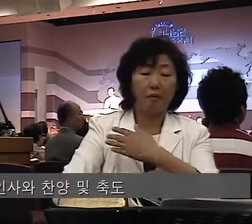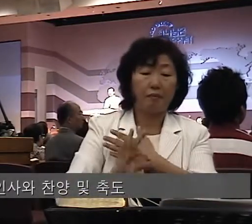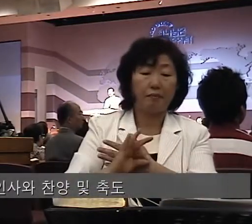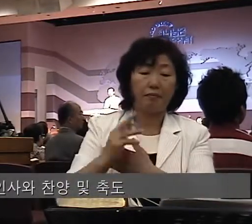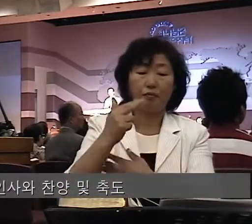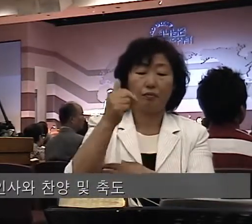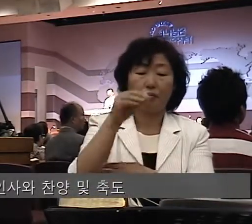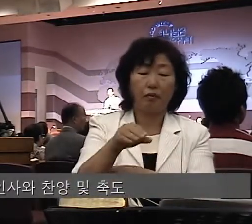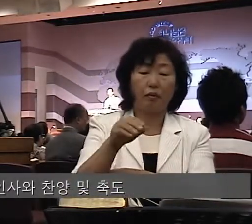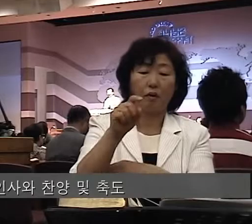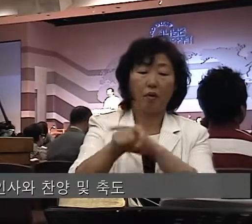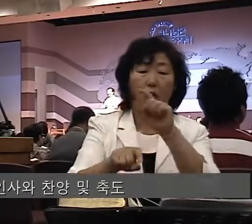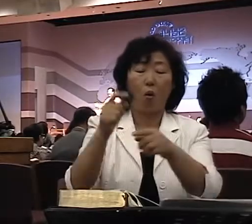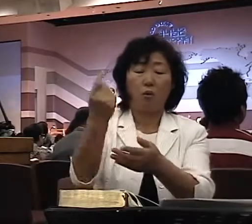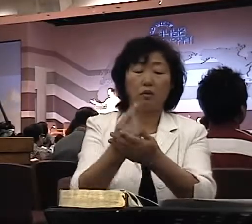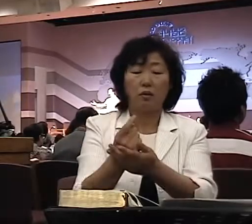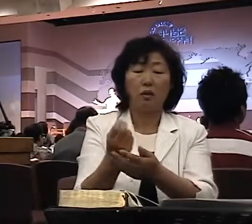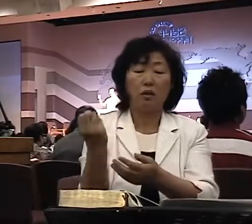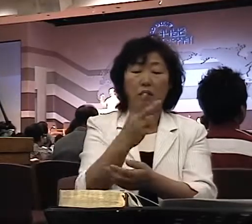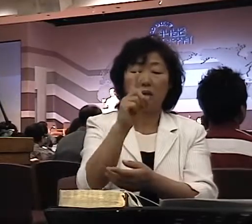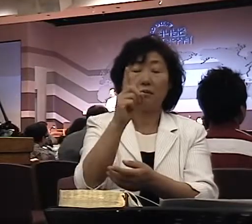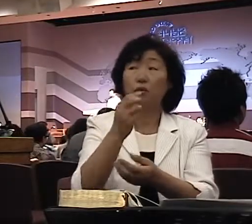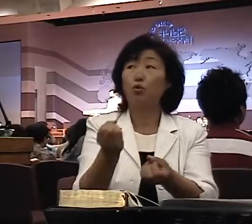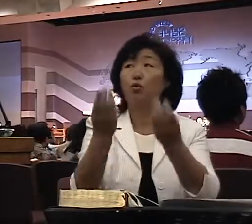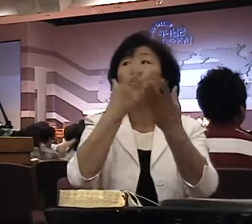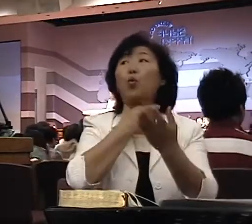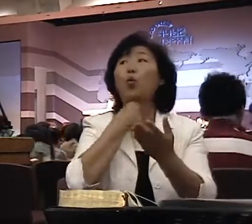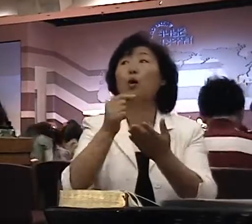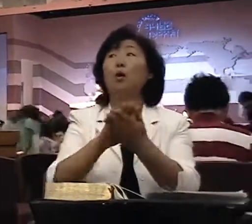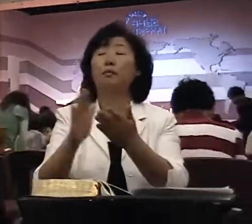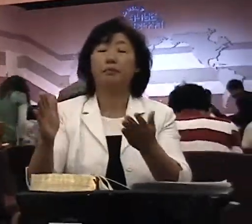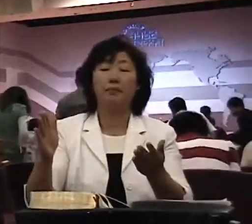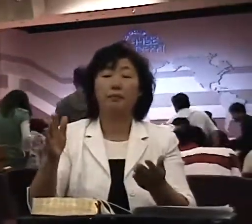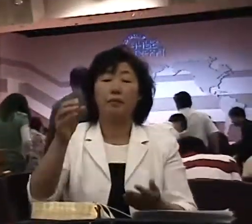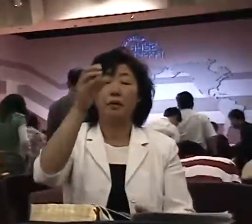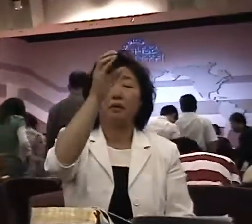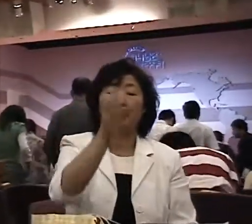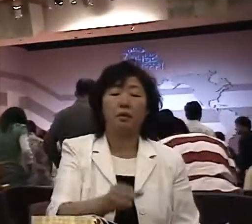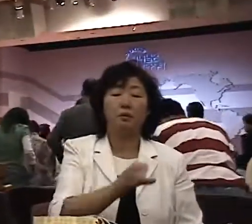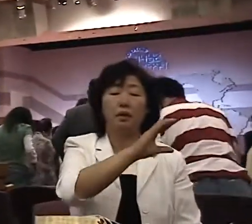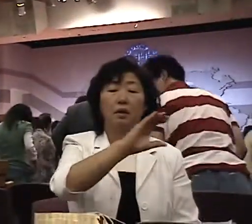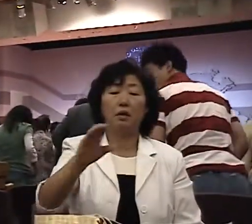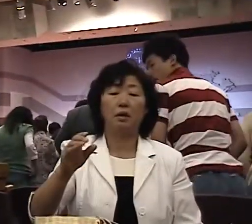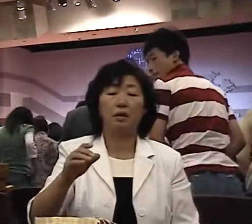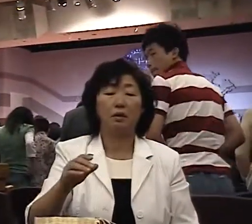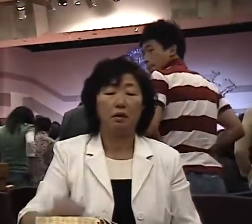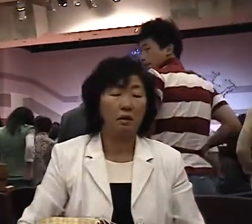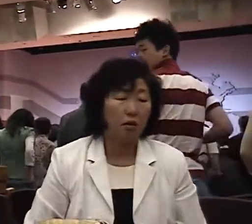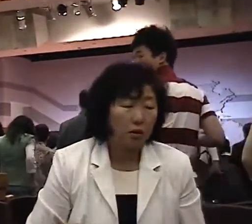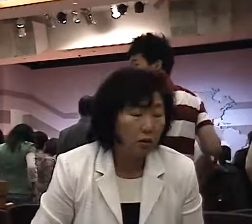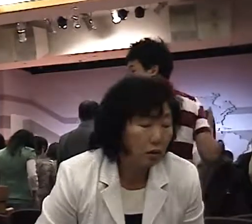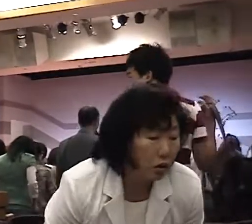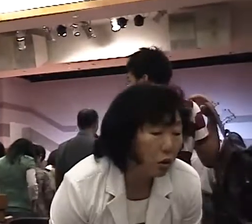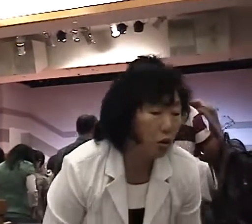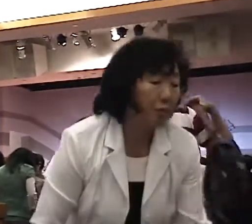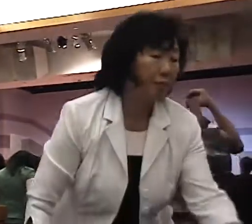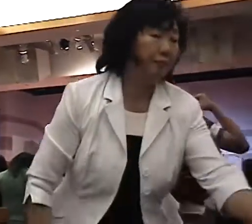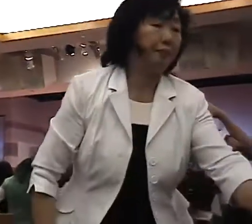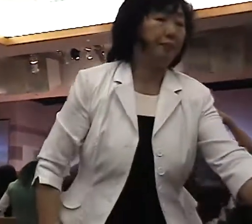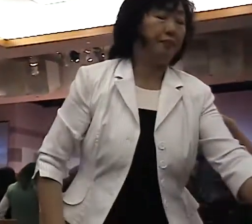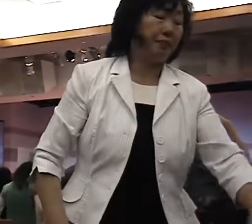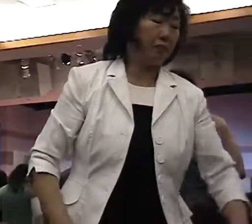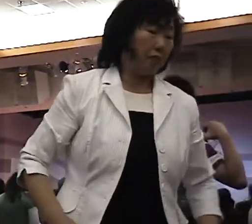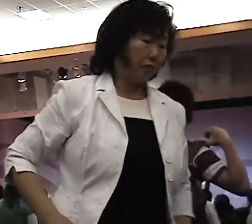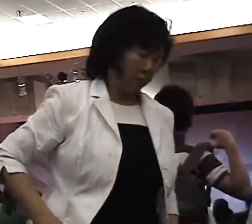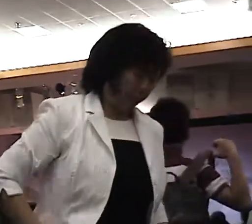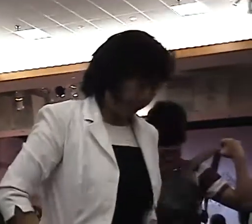나올 수 있기를 다시 한번 축원합니다. 우리 다 같이 일어나서 이 시간 십자가의 길 순교자의 삶, 주님께서